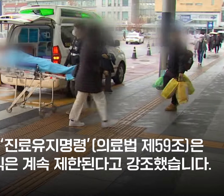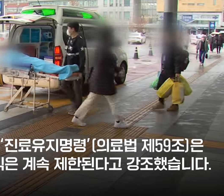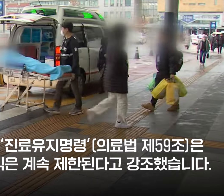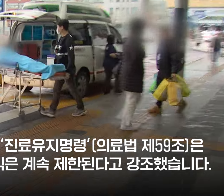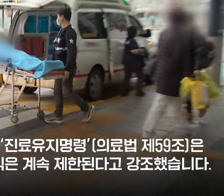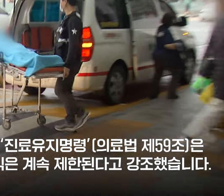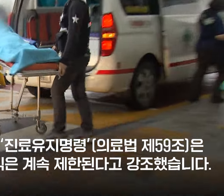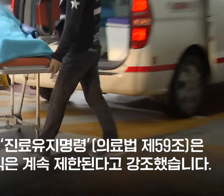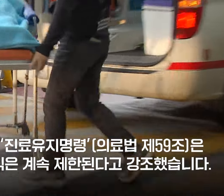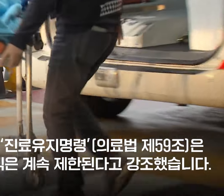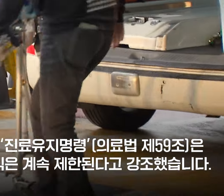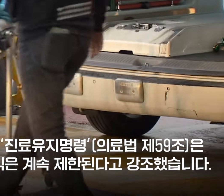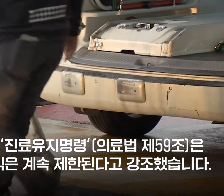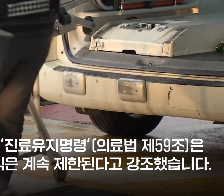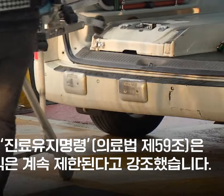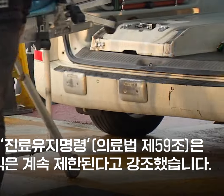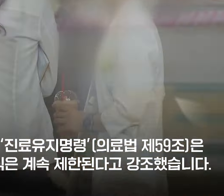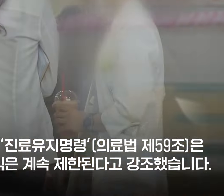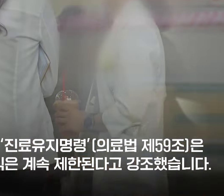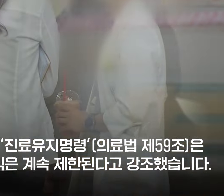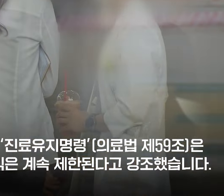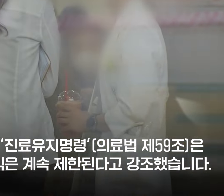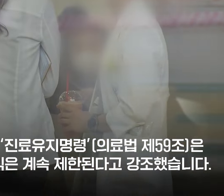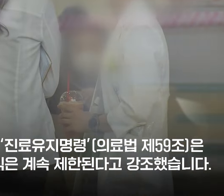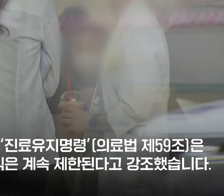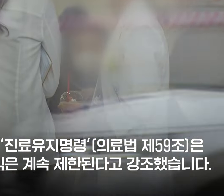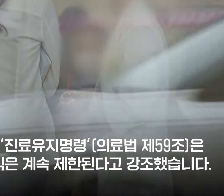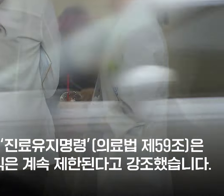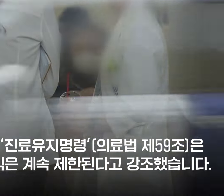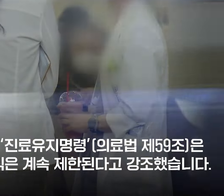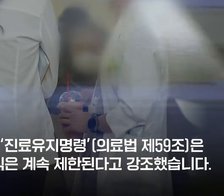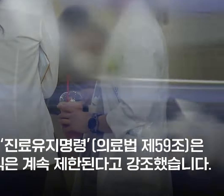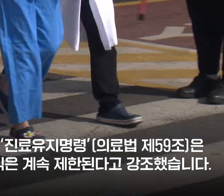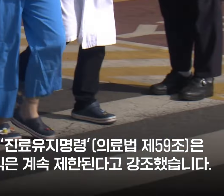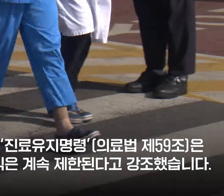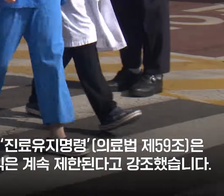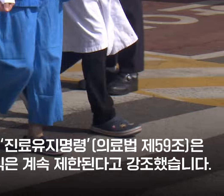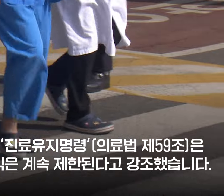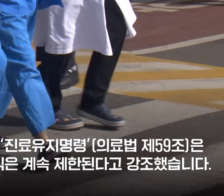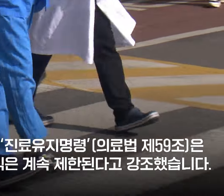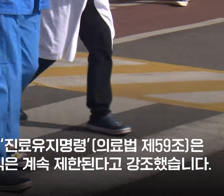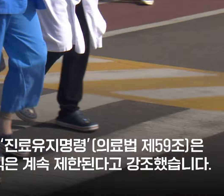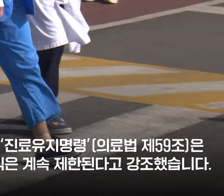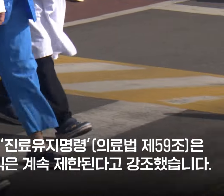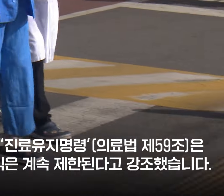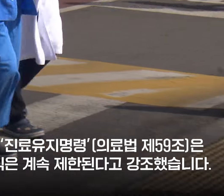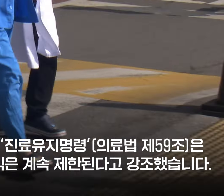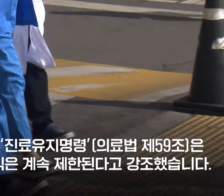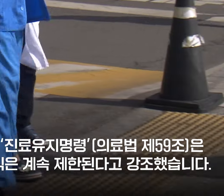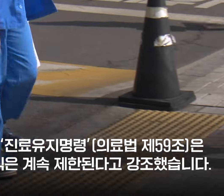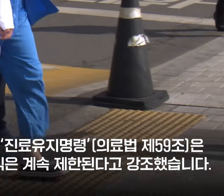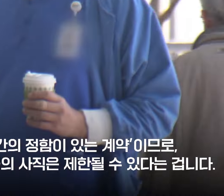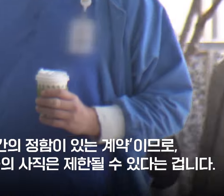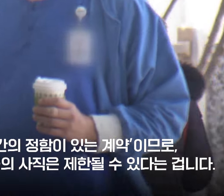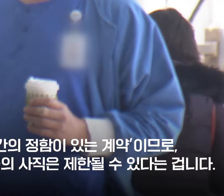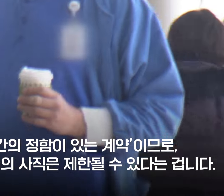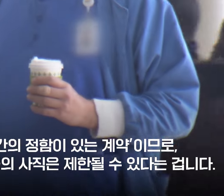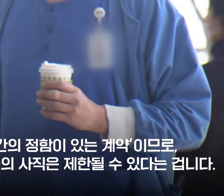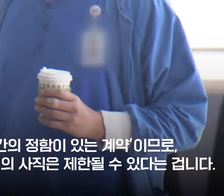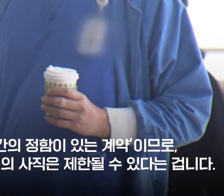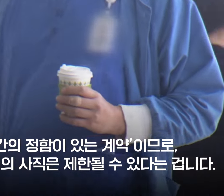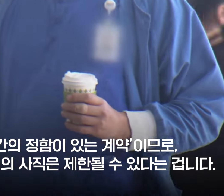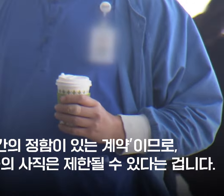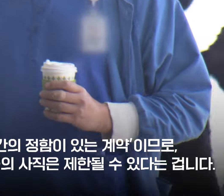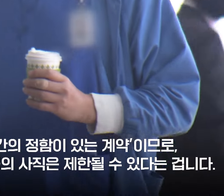또 전공의에게 내린 진료 유지 명령은 유효하기 때문에 사직과 겸직은 계속 제한된다고 강조했습니다.